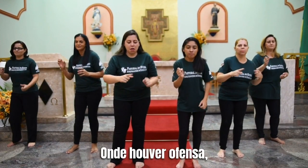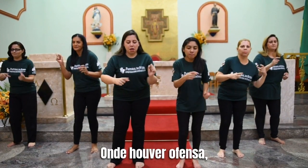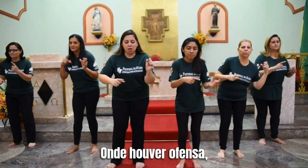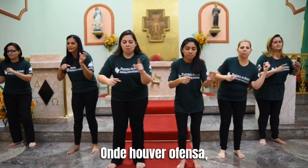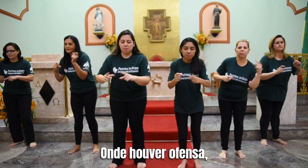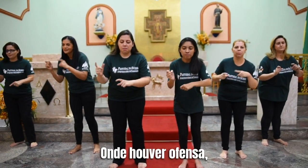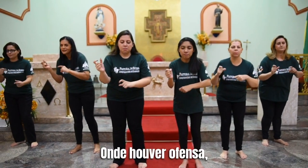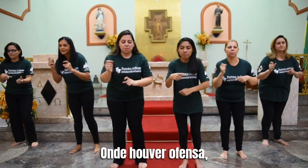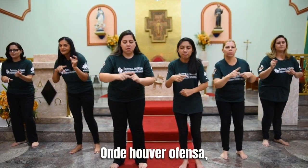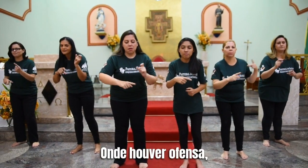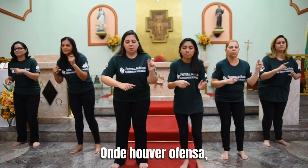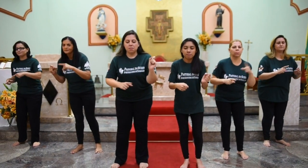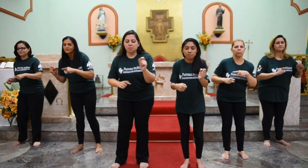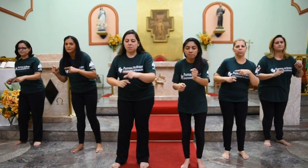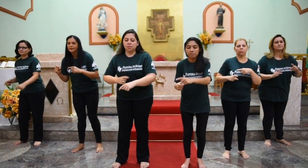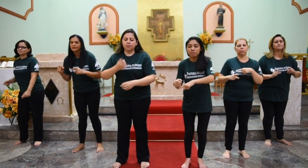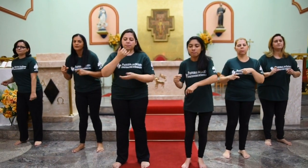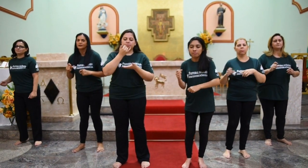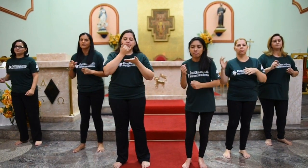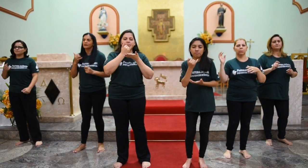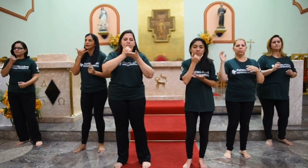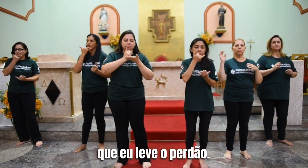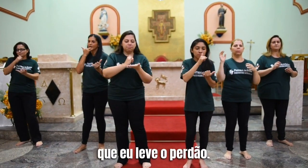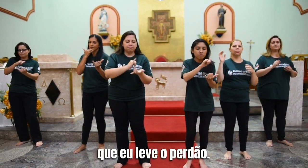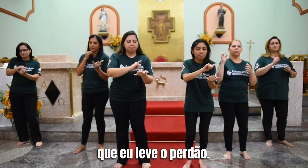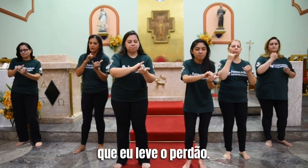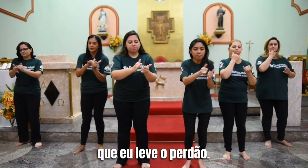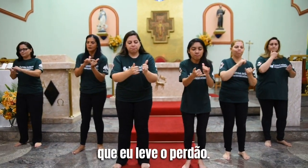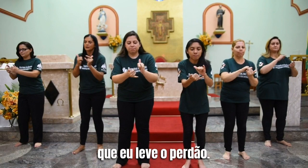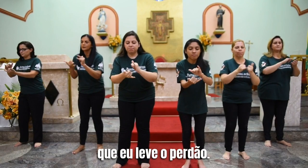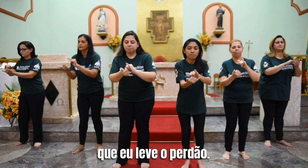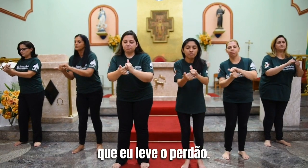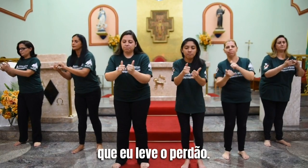Onde houver ofensa, que eu leve o perdão.